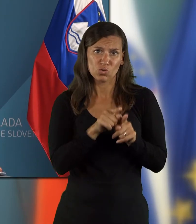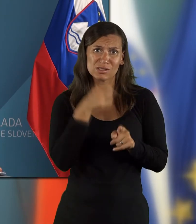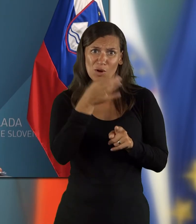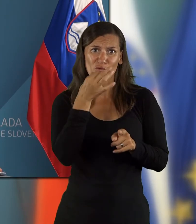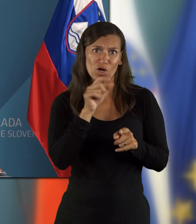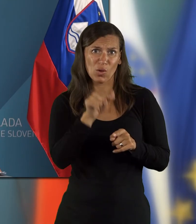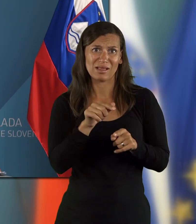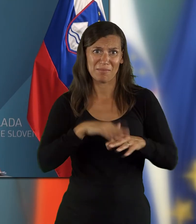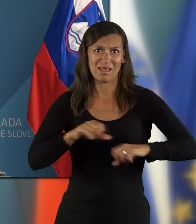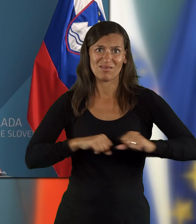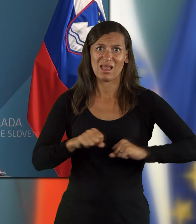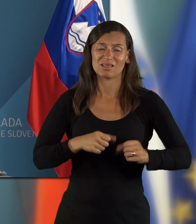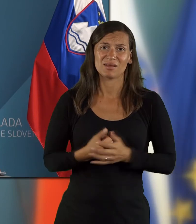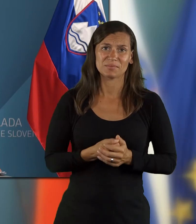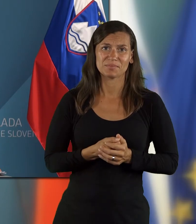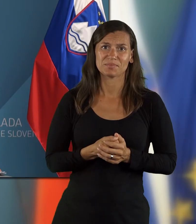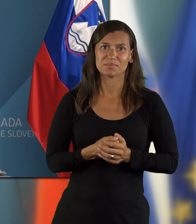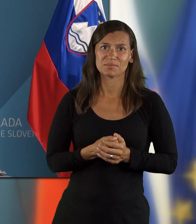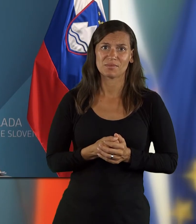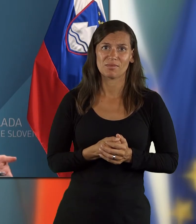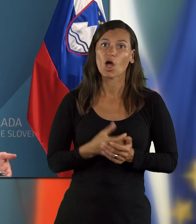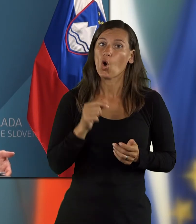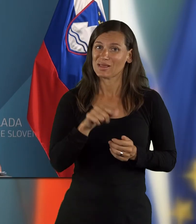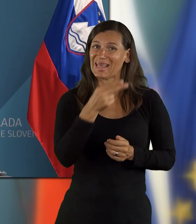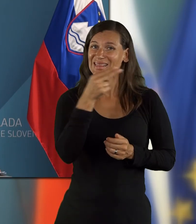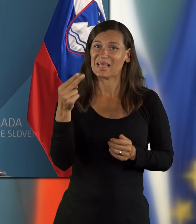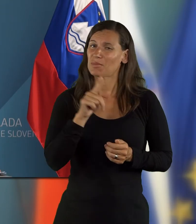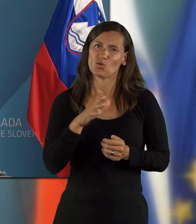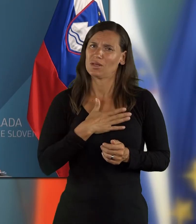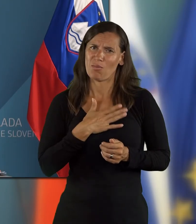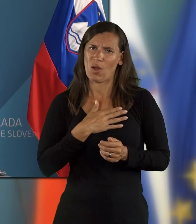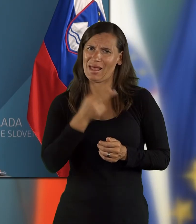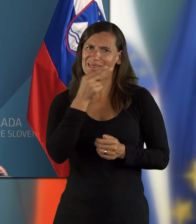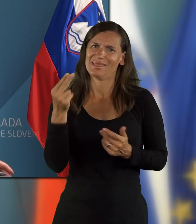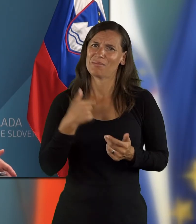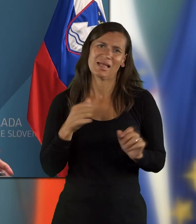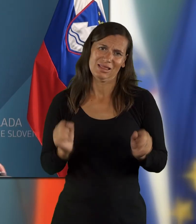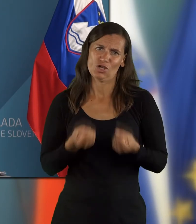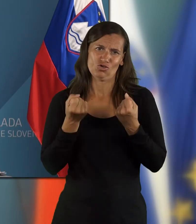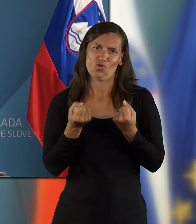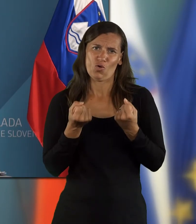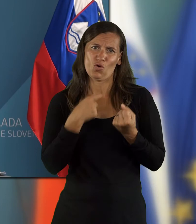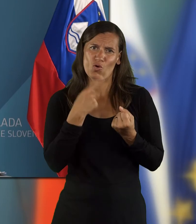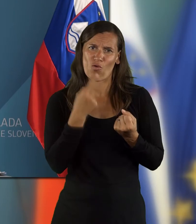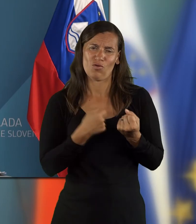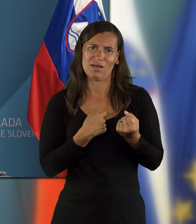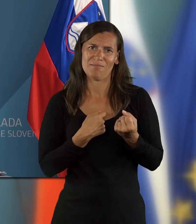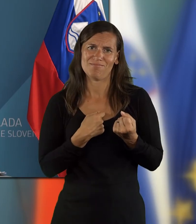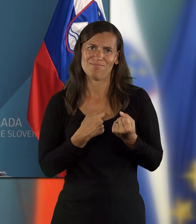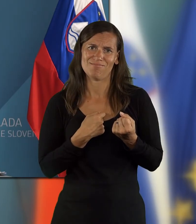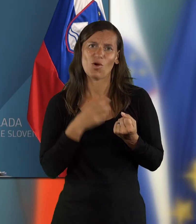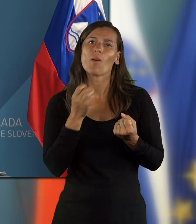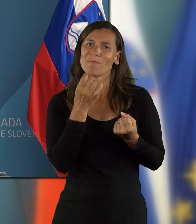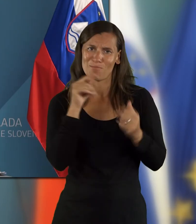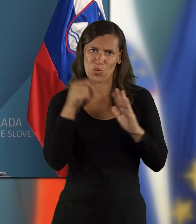boste tudi o tem spregovorili na vladi. Zdaj, o tej temi, to ni moja tema, tako da težko v